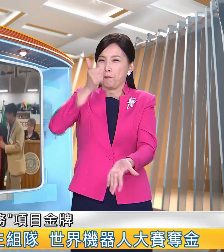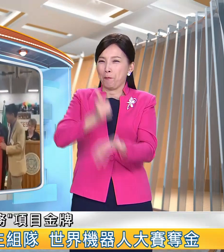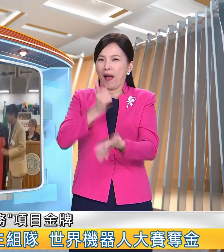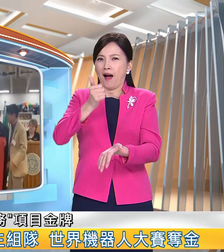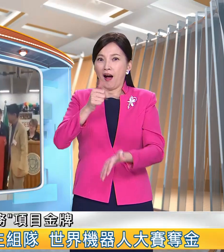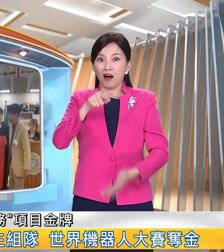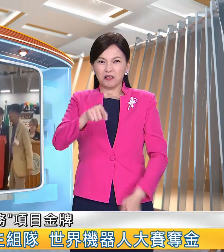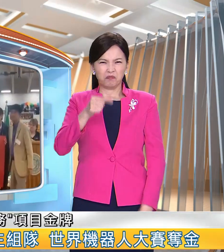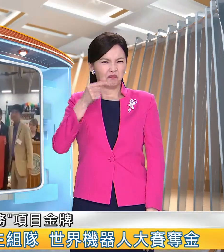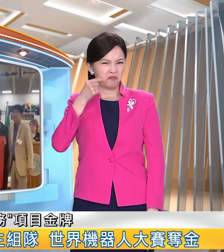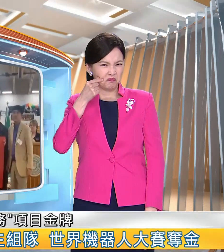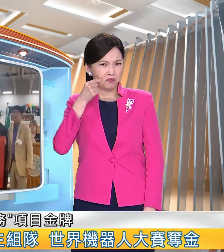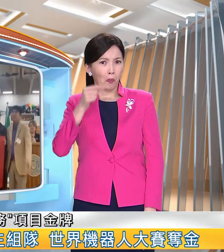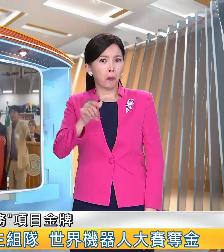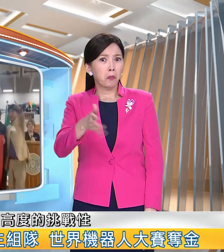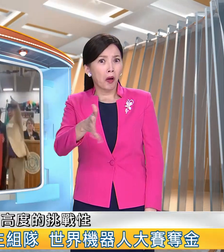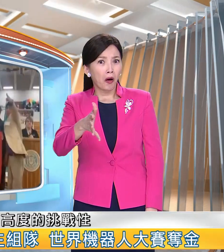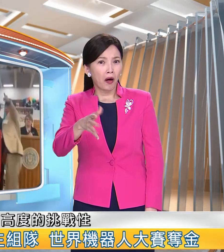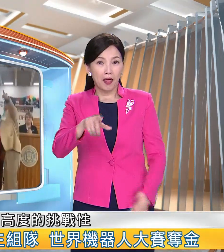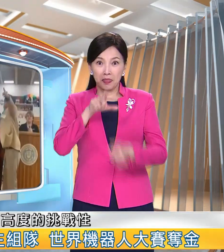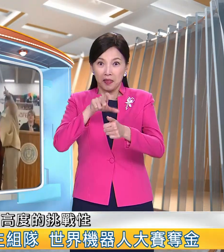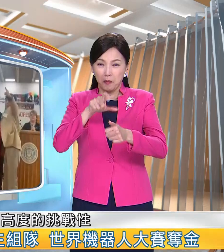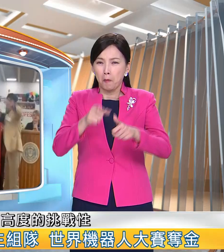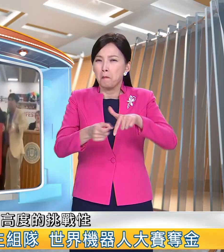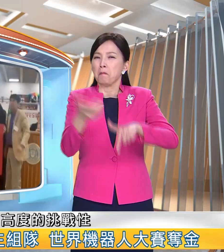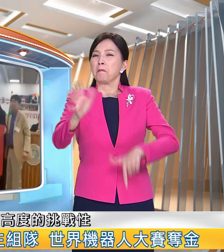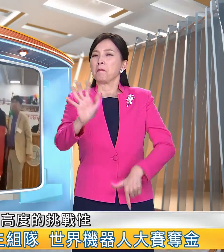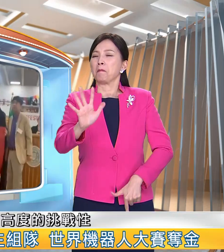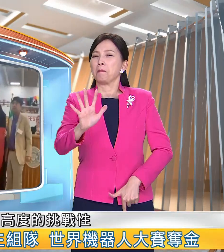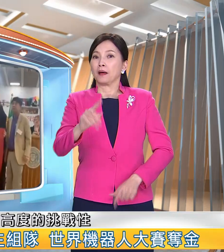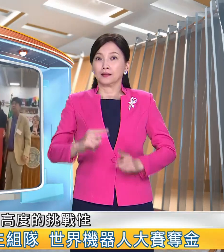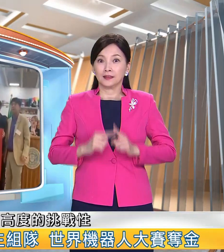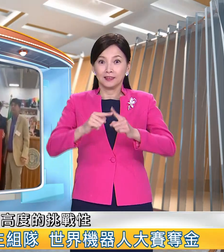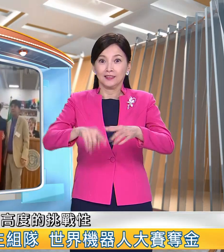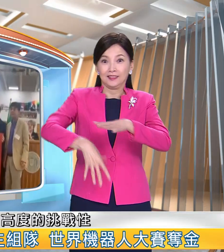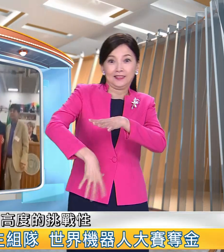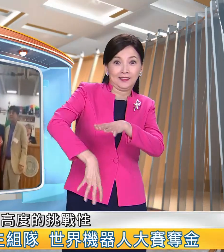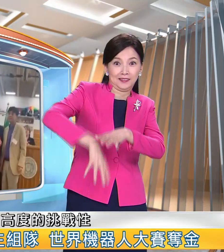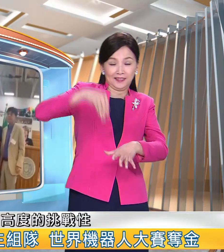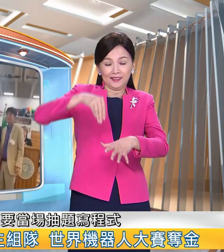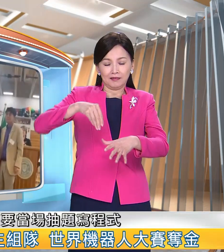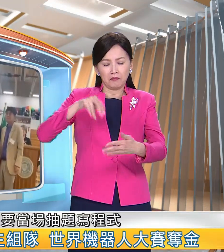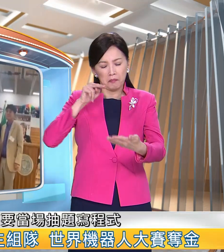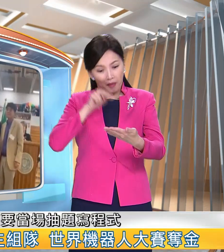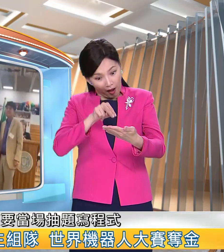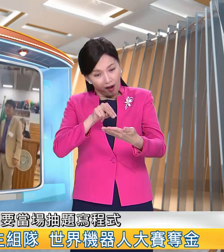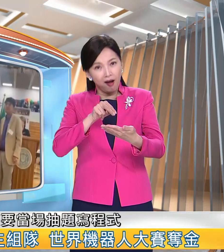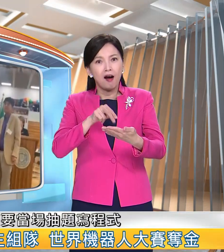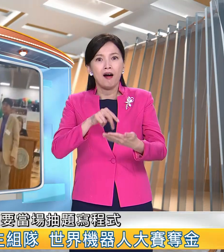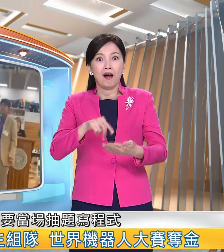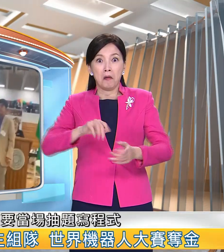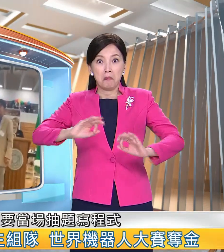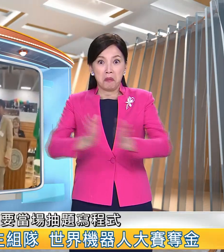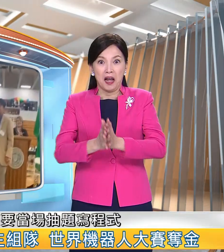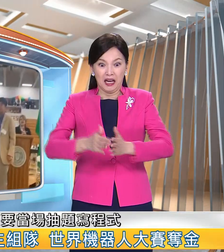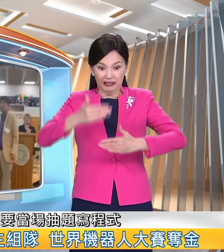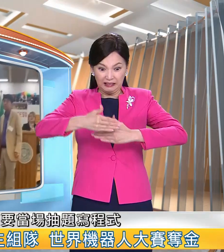项目金牌。这项比赛具有高度的挑战性，参赛队伍必须要当场抽题写程